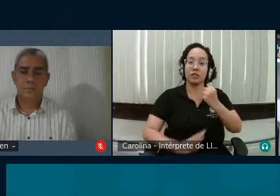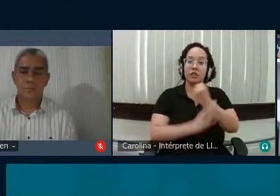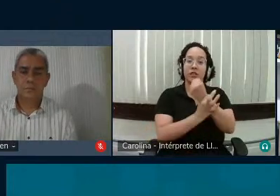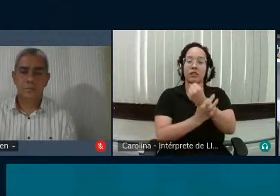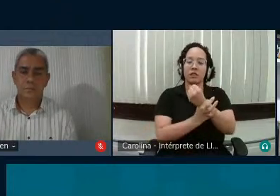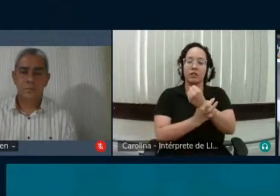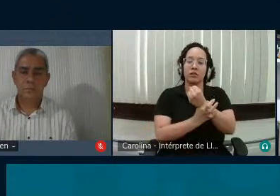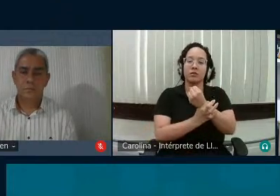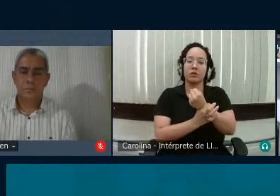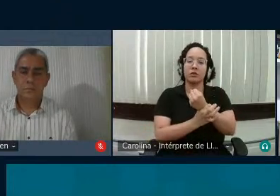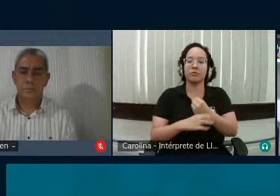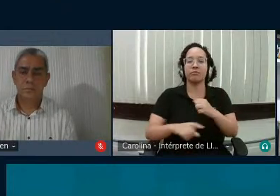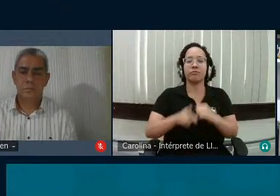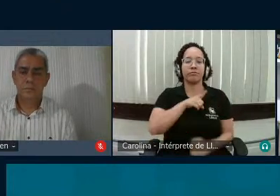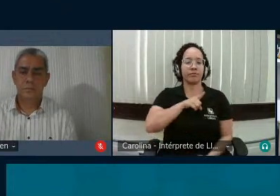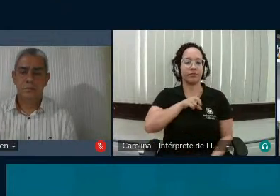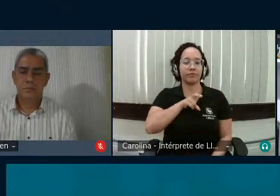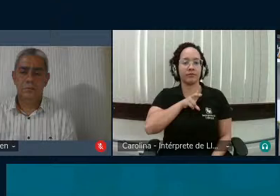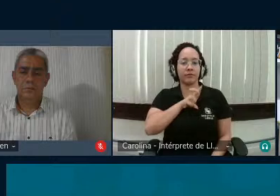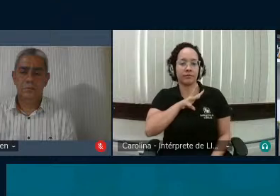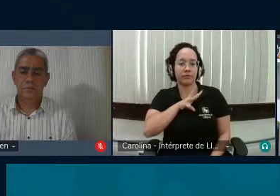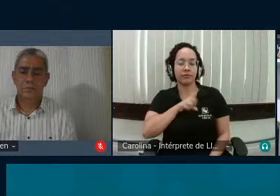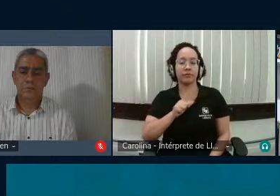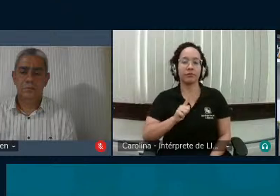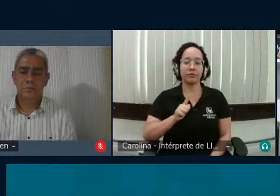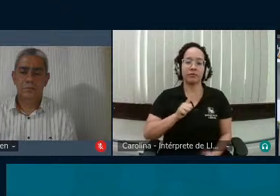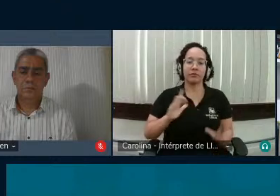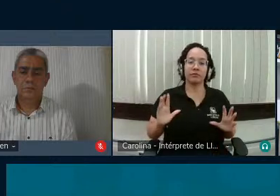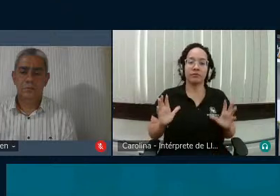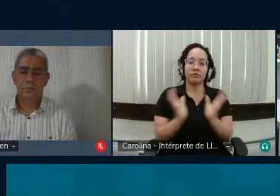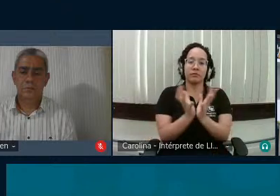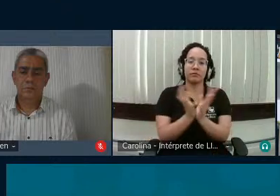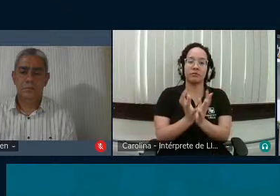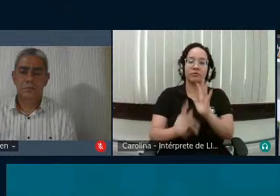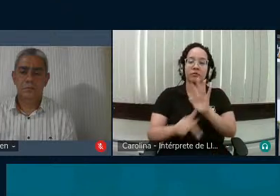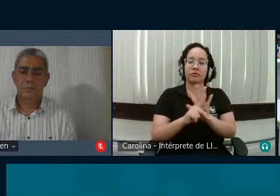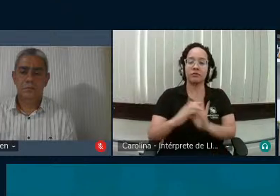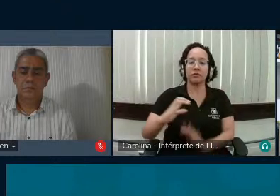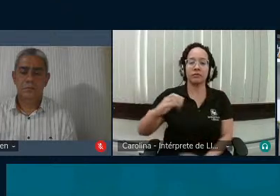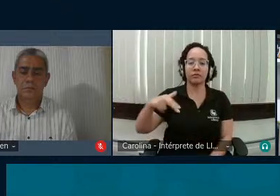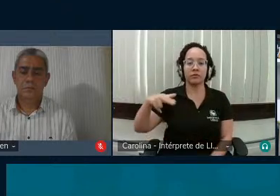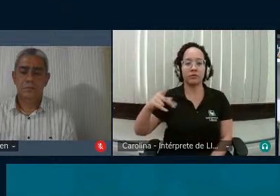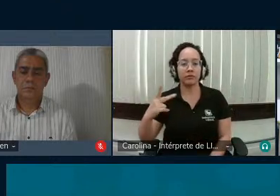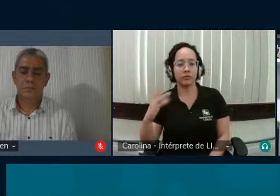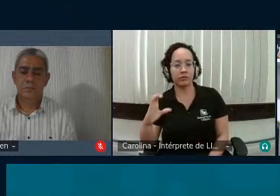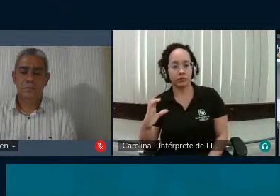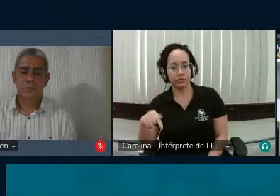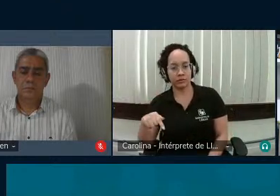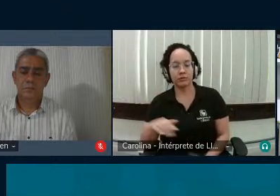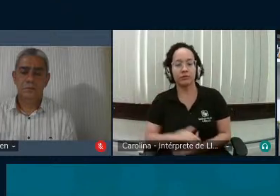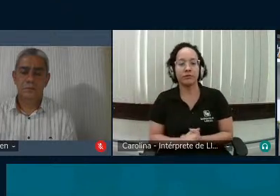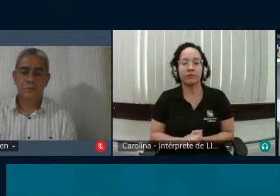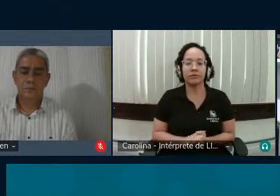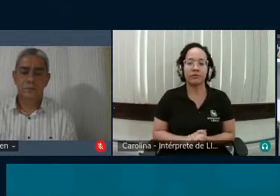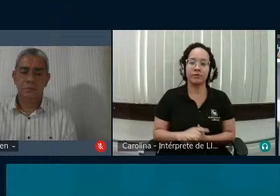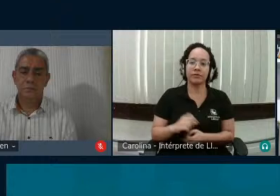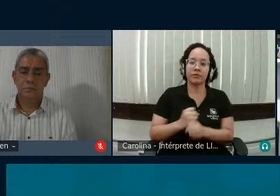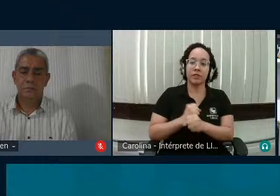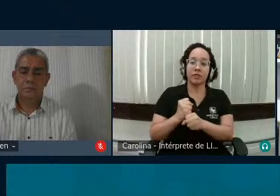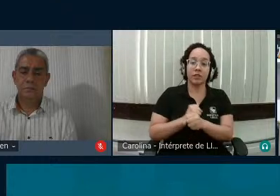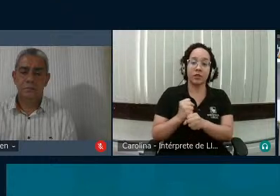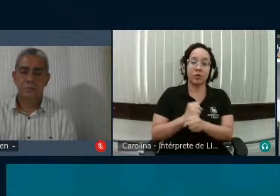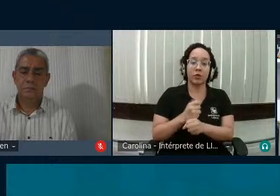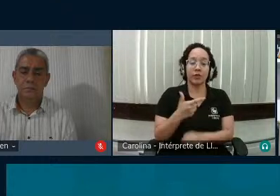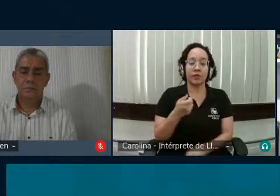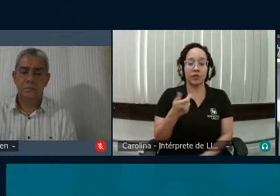também integrou o Comitê de Assessoramento do CNPq nos editais do PIBIC Ensino Médio e Pró-Humanidades, no ano de